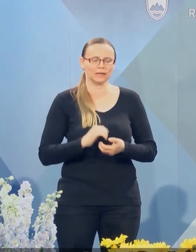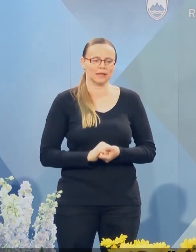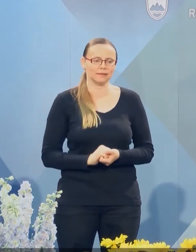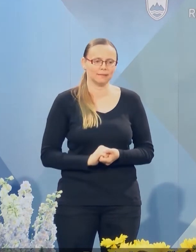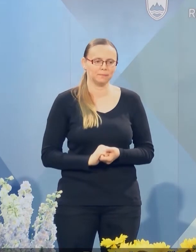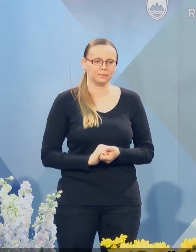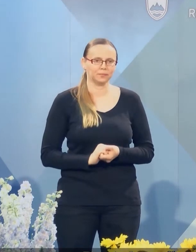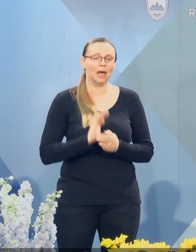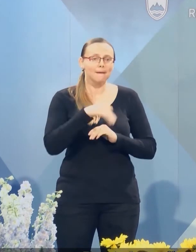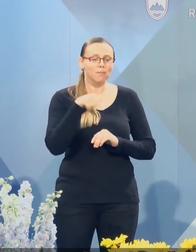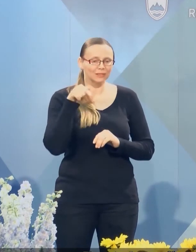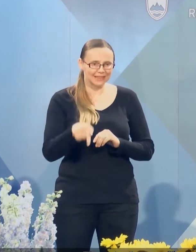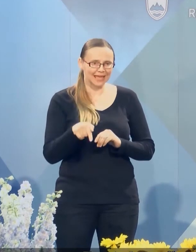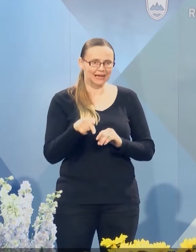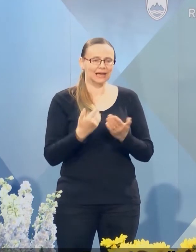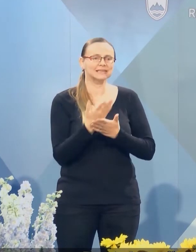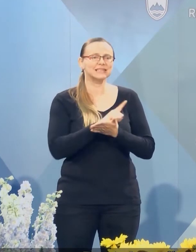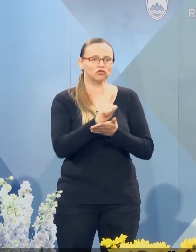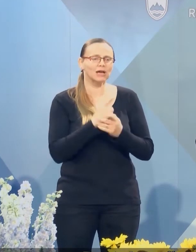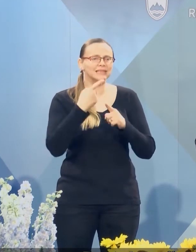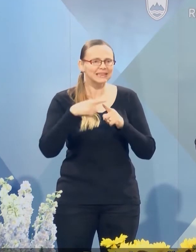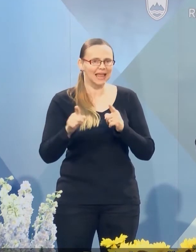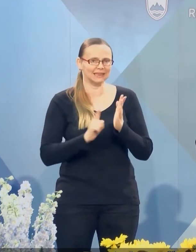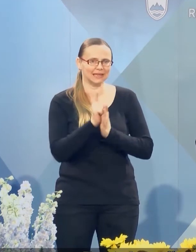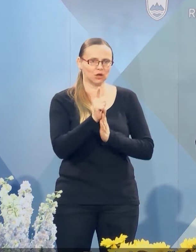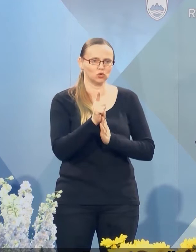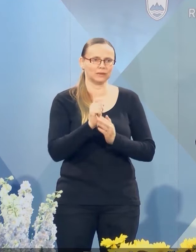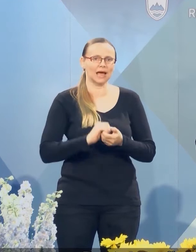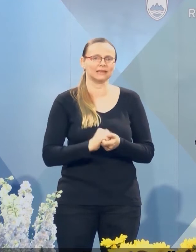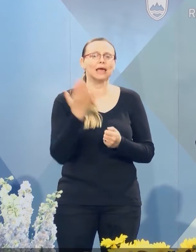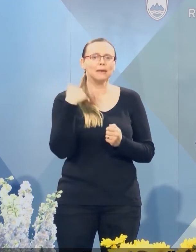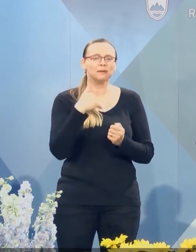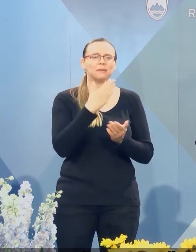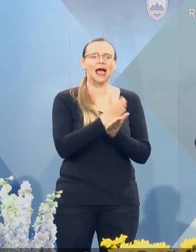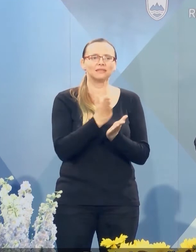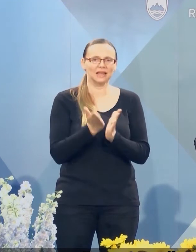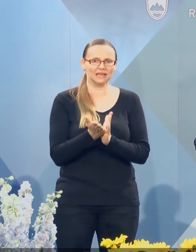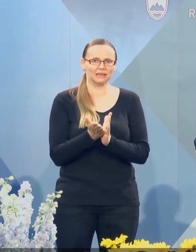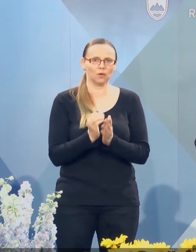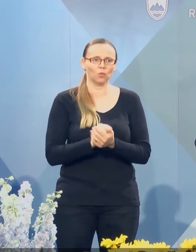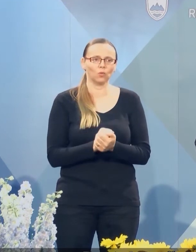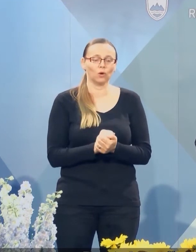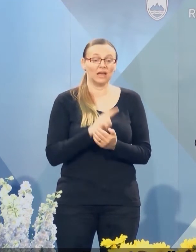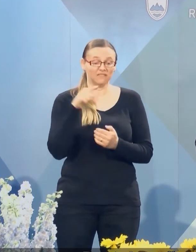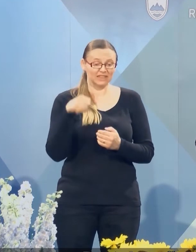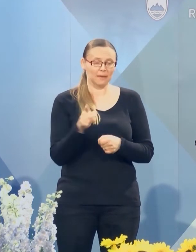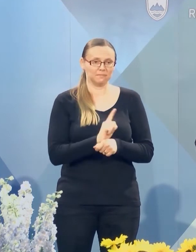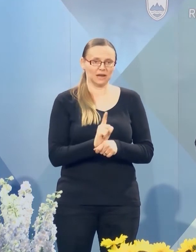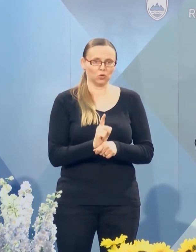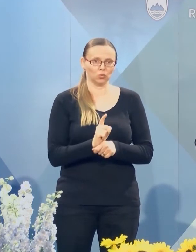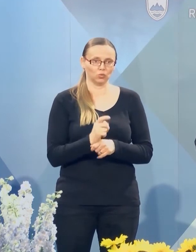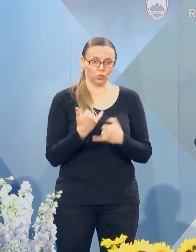Po teh začasnih delnih rezultatih bi bila delitev v tem trenutku